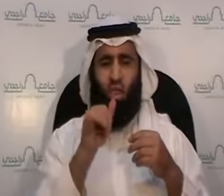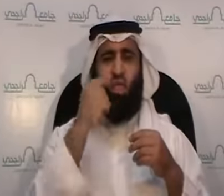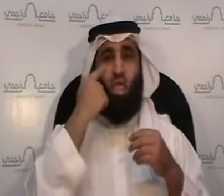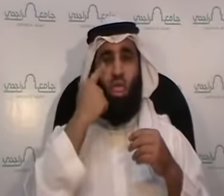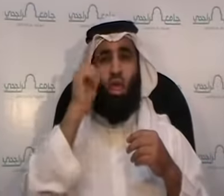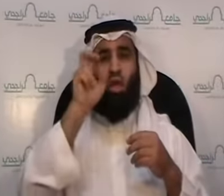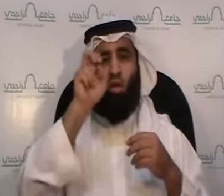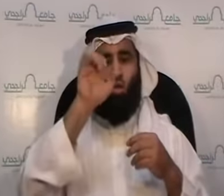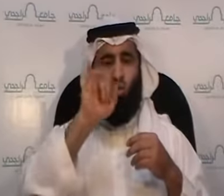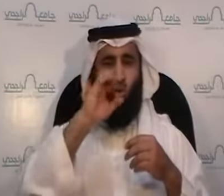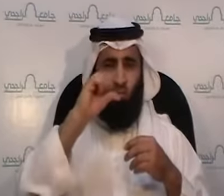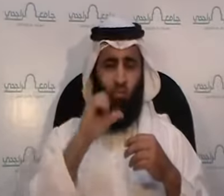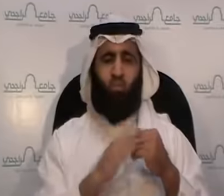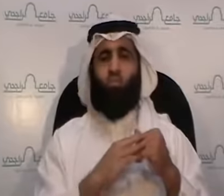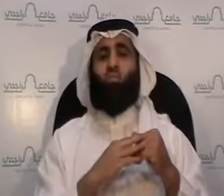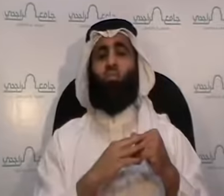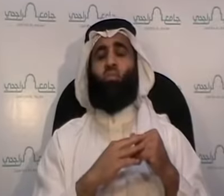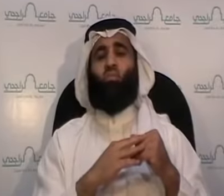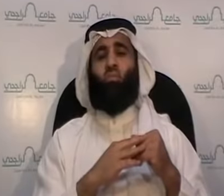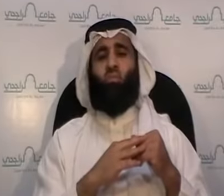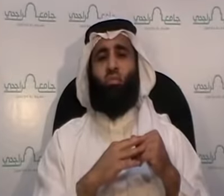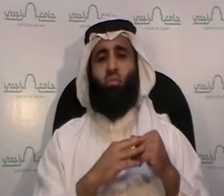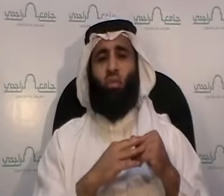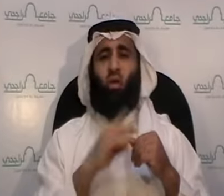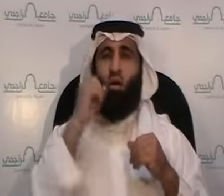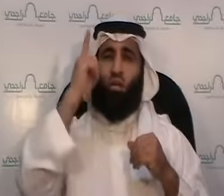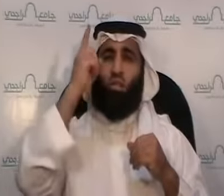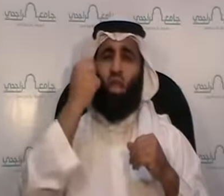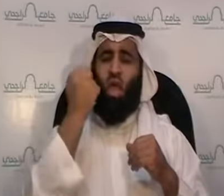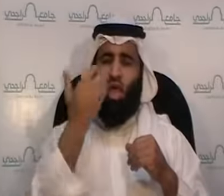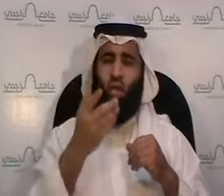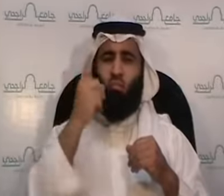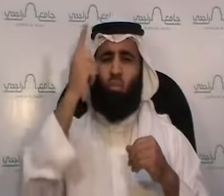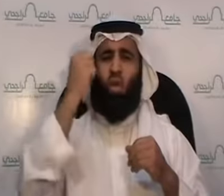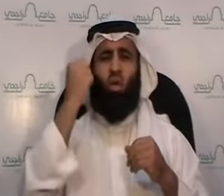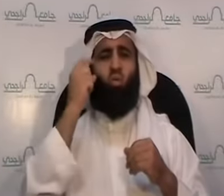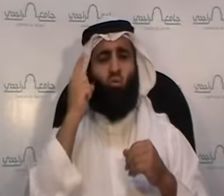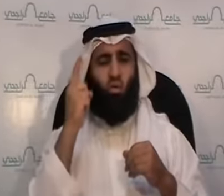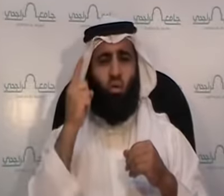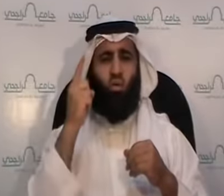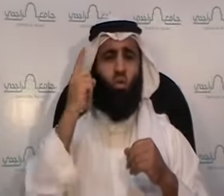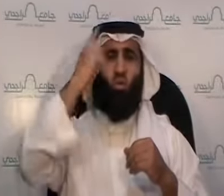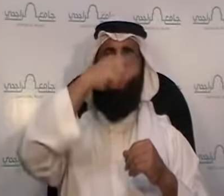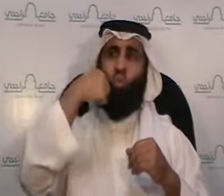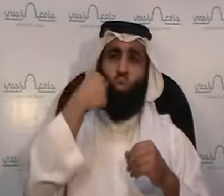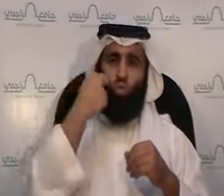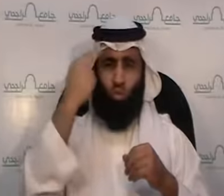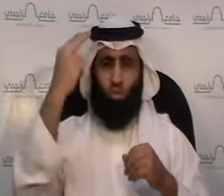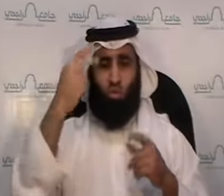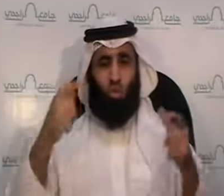ذا الجلال والإكرام، يا ذا الجلال والإكرام، يا من عنت له الوجوه، اجتمعنا في مكان